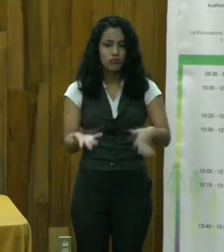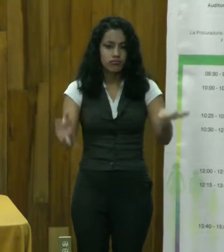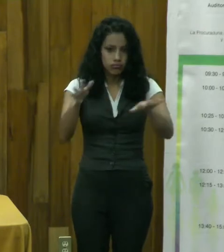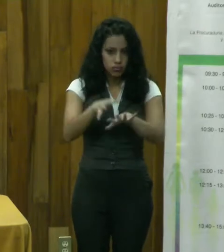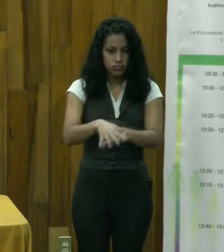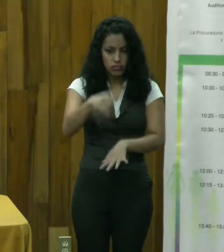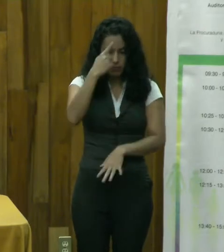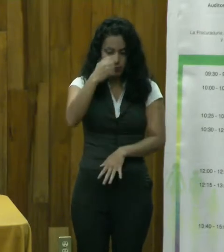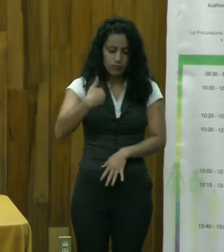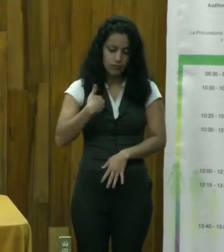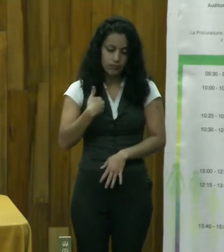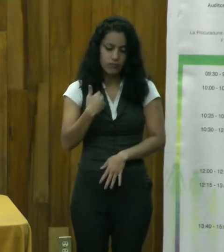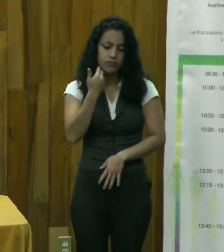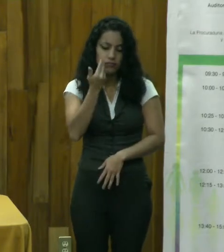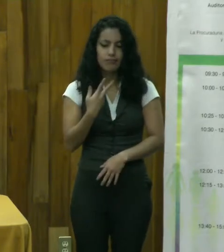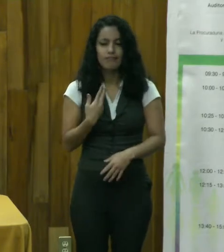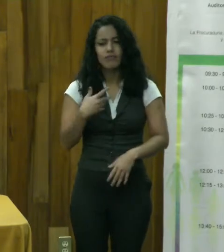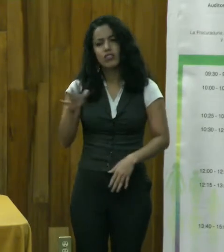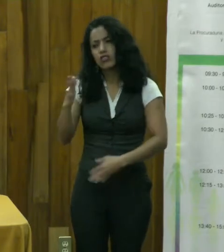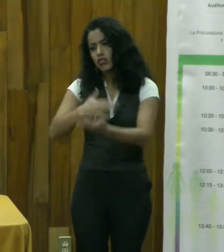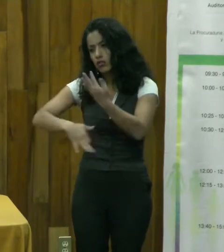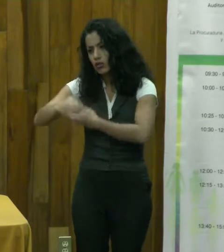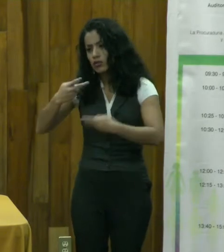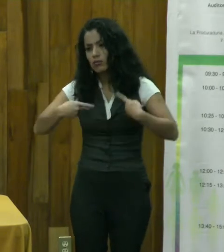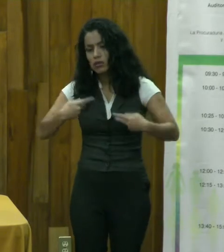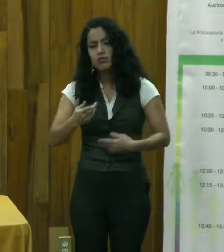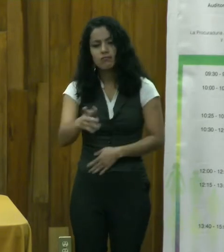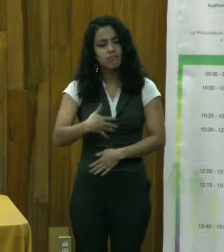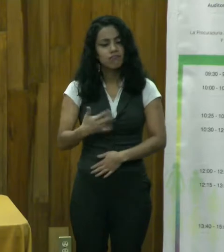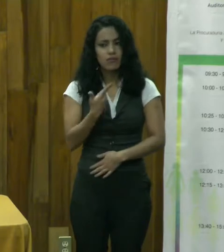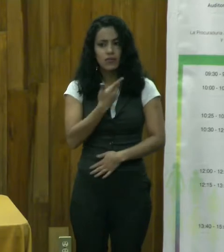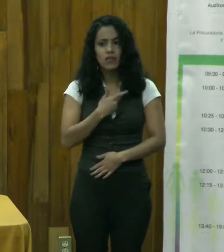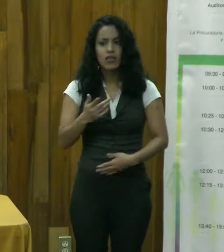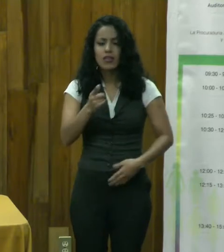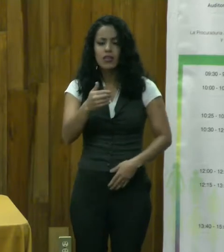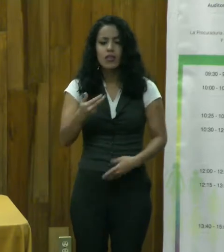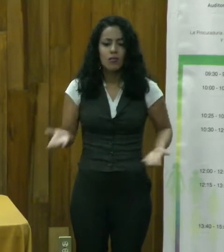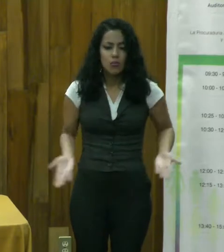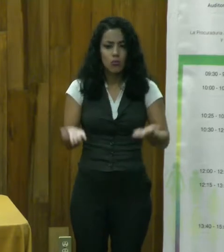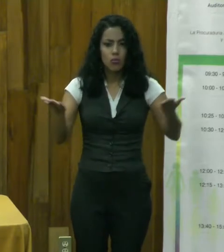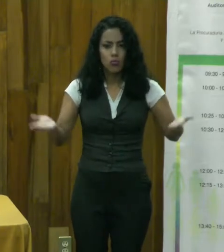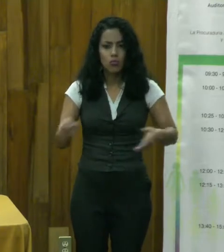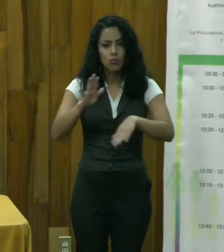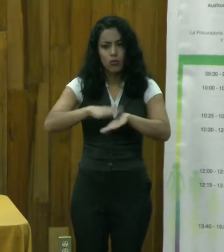convencida de que todos los que estamos aquí somos fervientes promotores